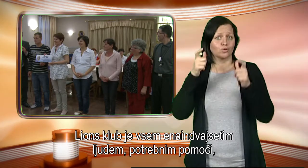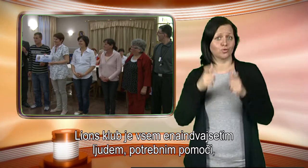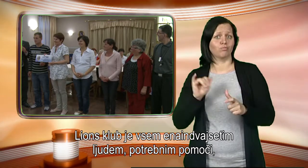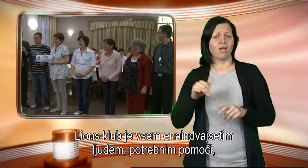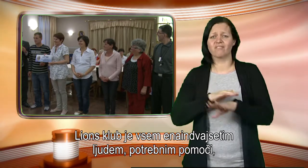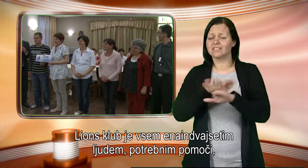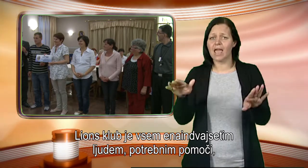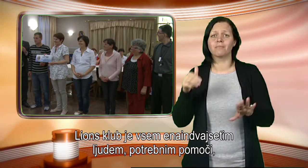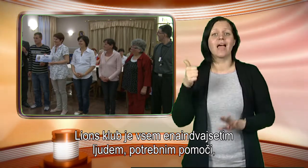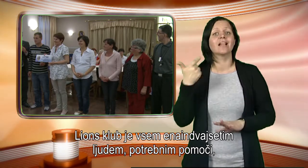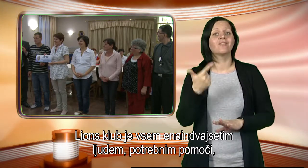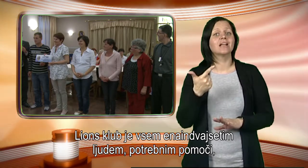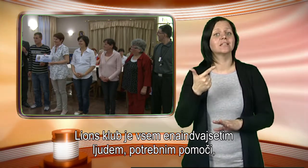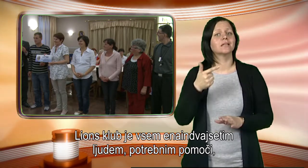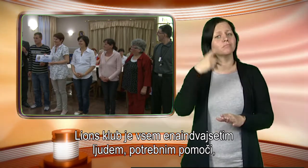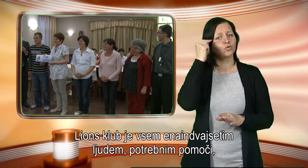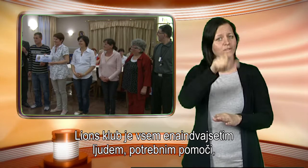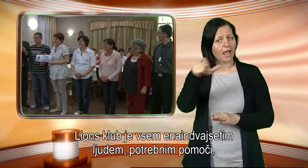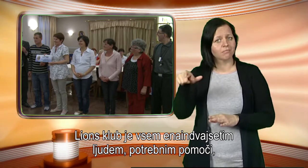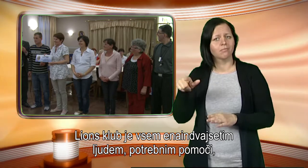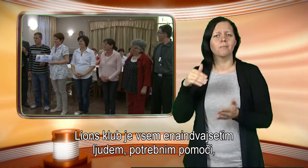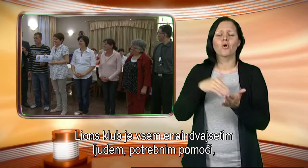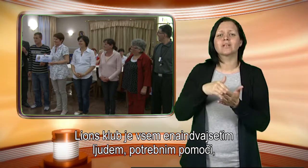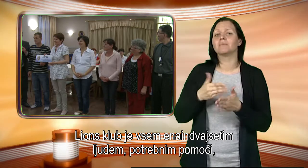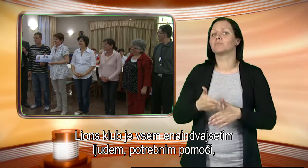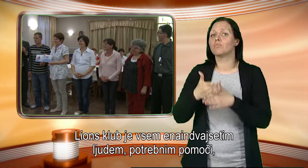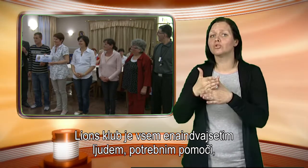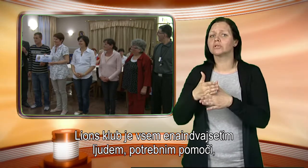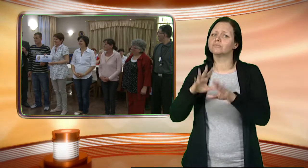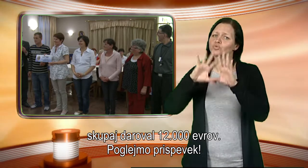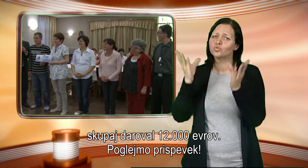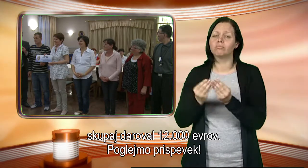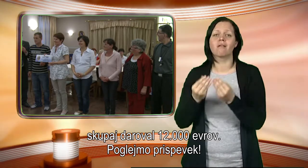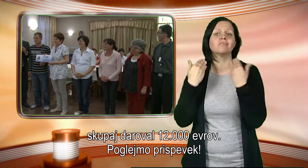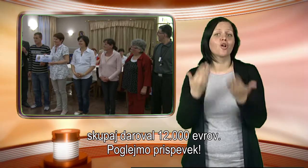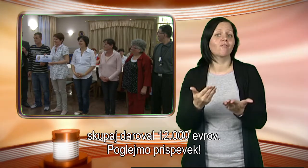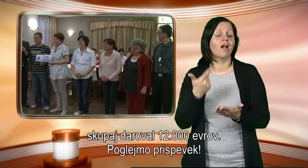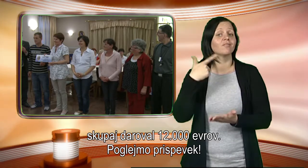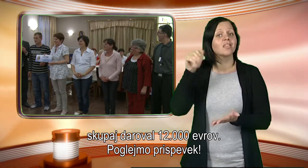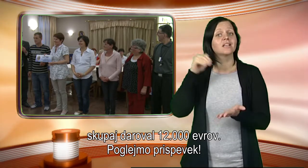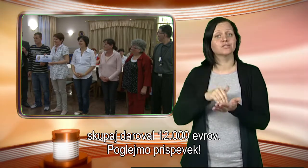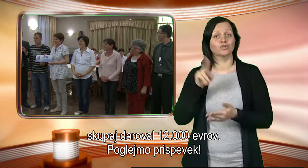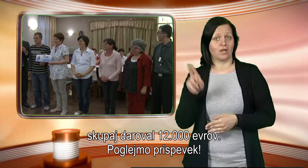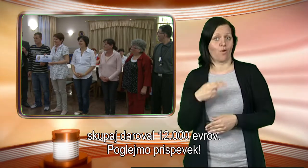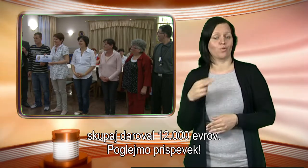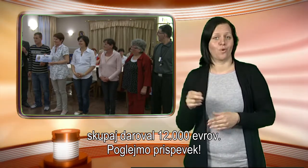Lions klub je vsem 21 ljudem, potrebnim pomoči, skupaj daroval 12 000 evrov.